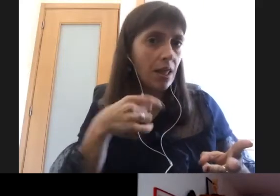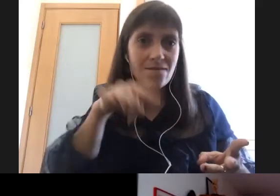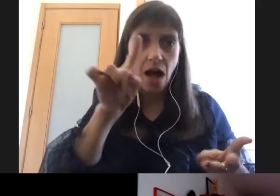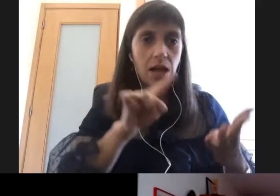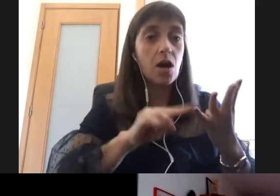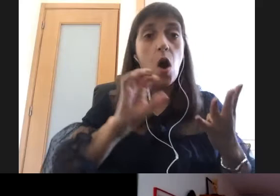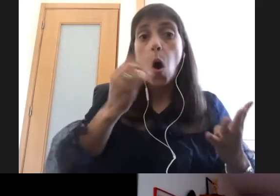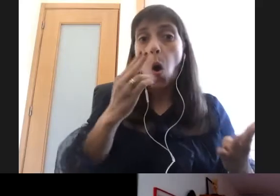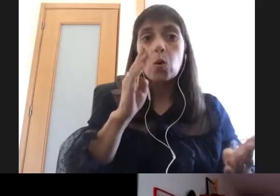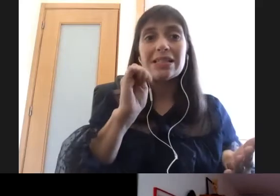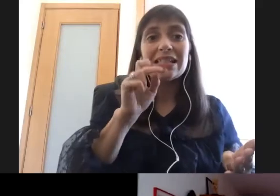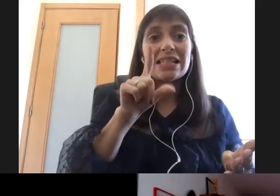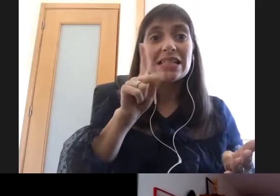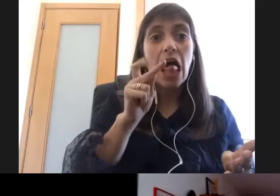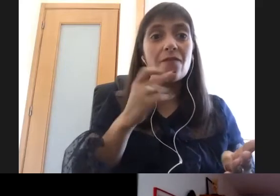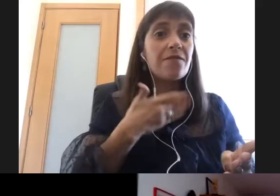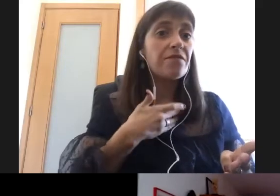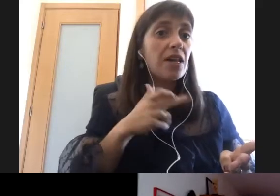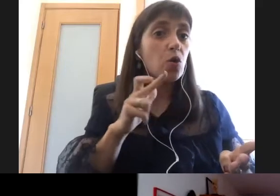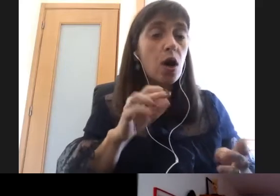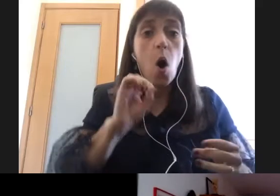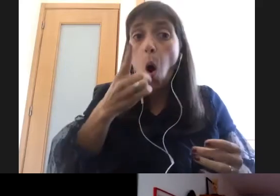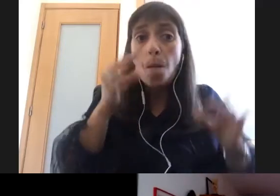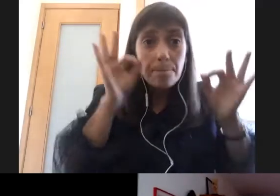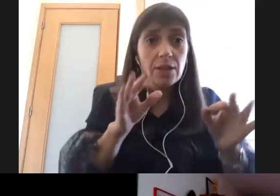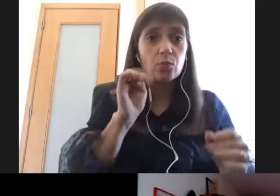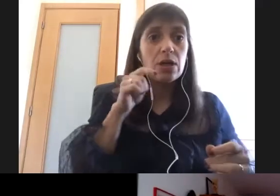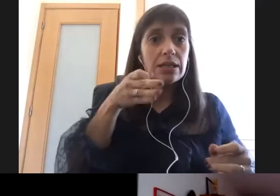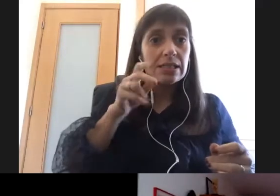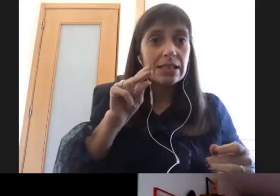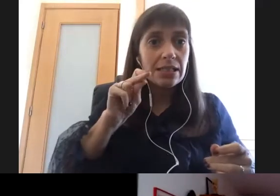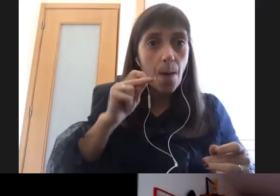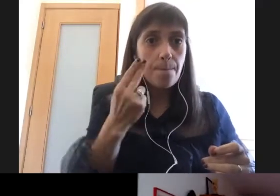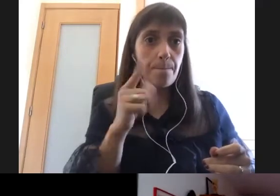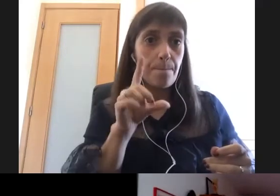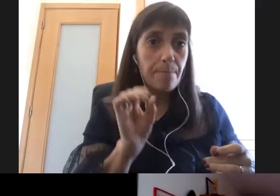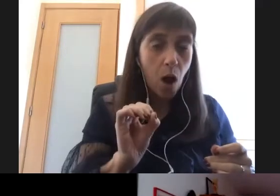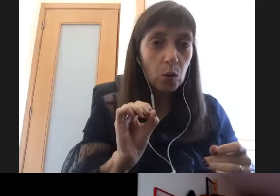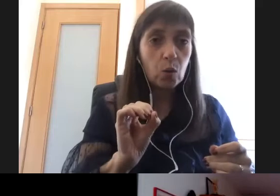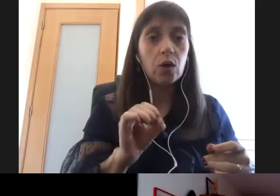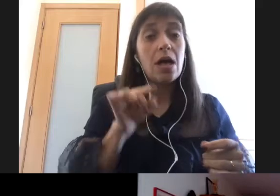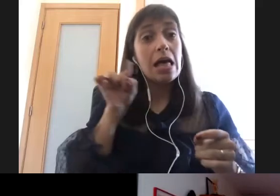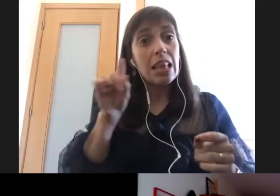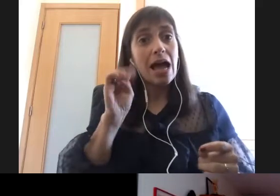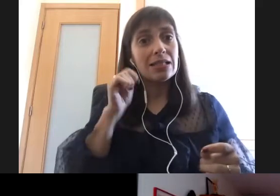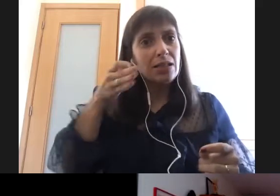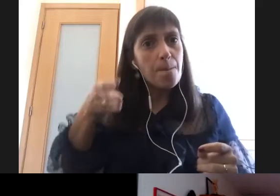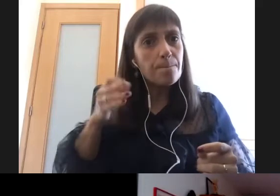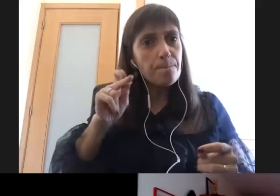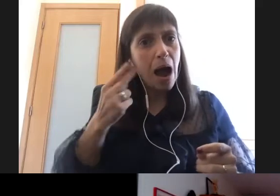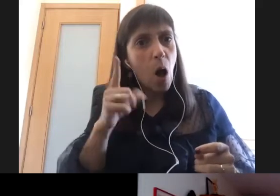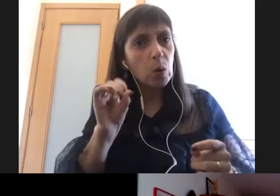Salvador da Bahia, você vai mesmo a São Paulo. São Paulo celebra seu passado colonial,